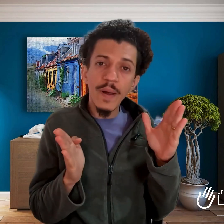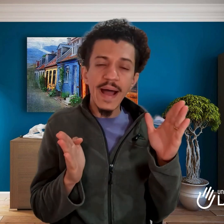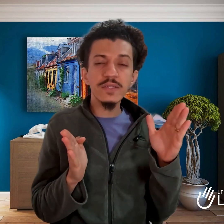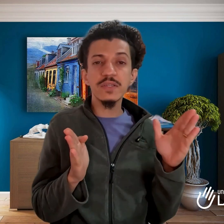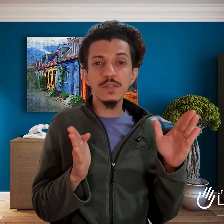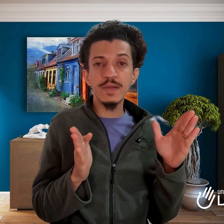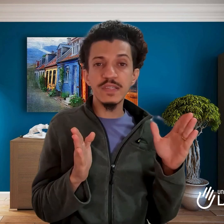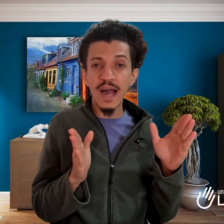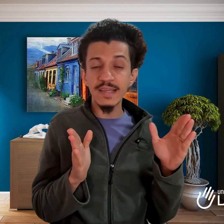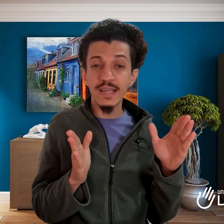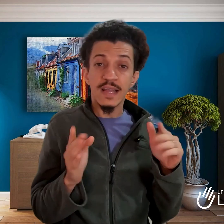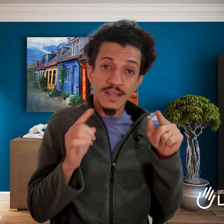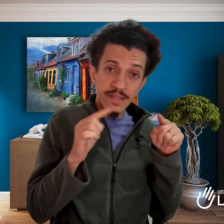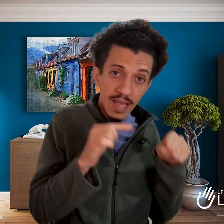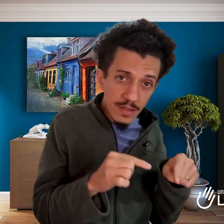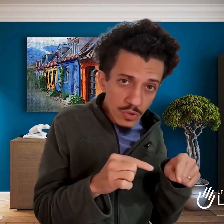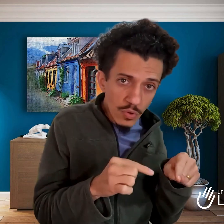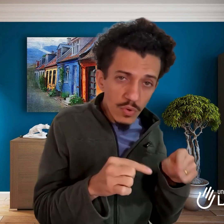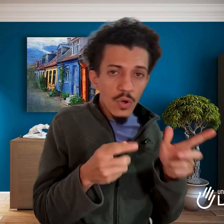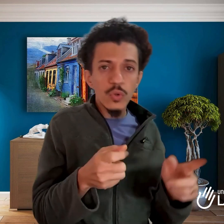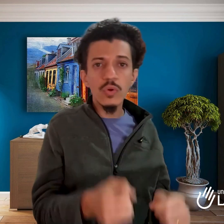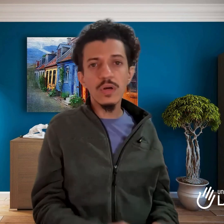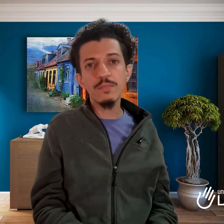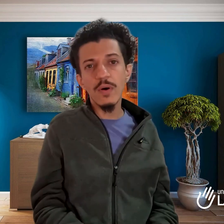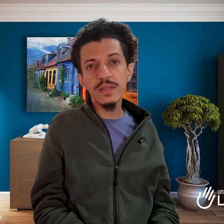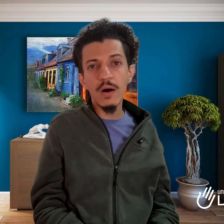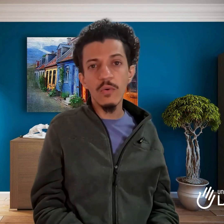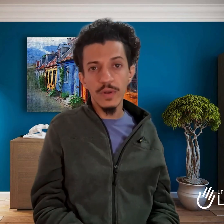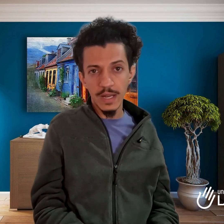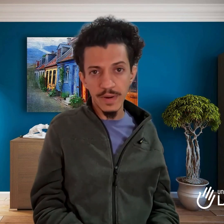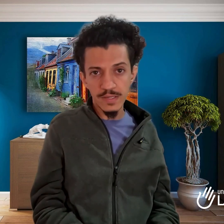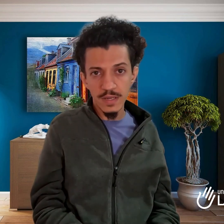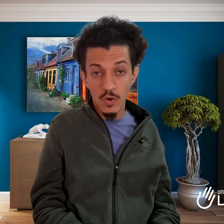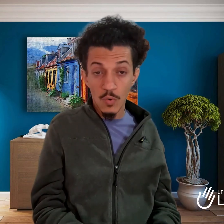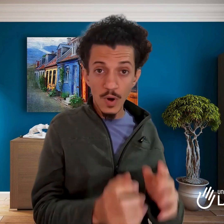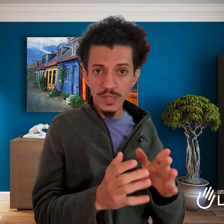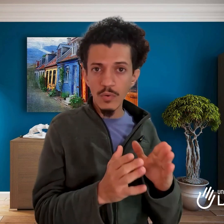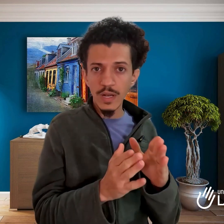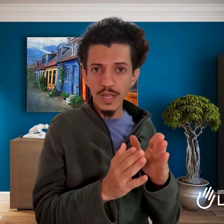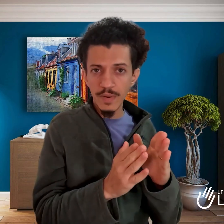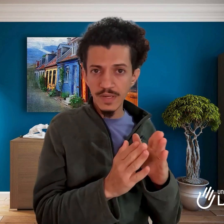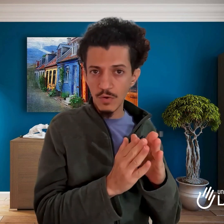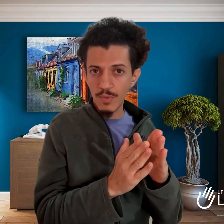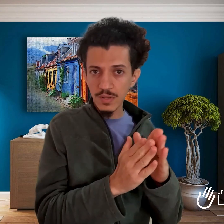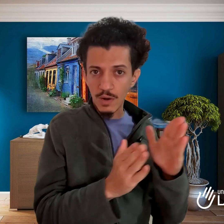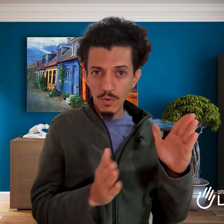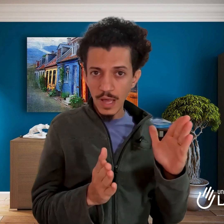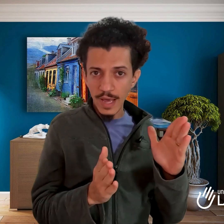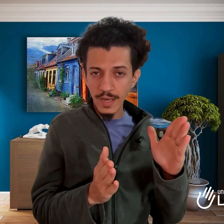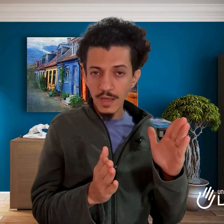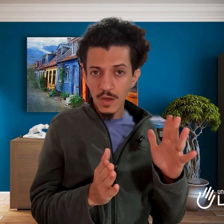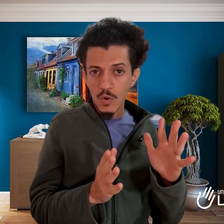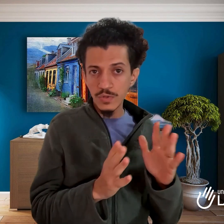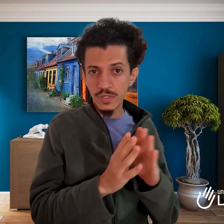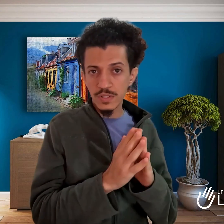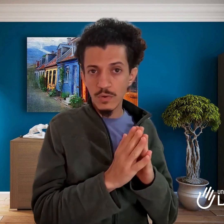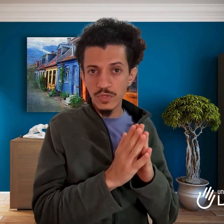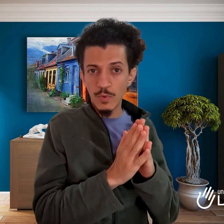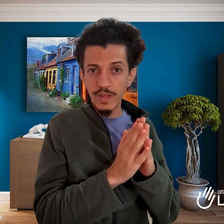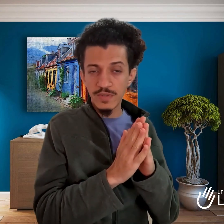práticas especiais dentro do nosso portal Unilibras. O portal Unilibras é um portal online onde estão disponíveis ali os